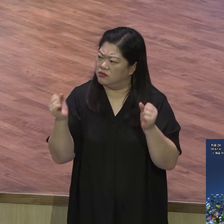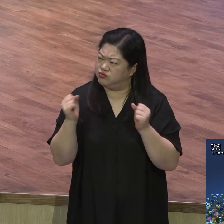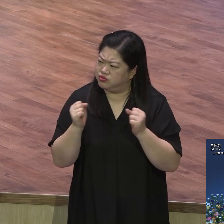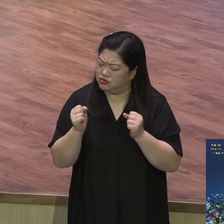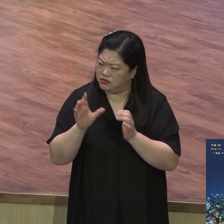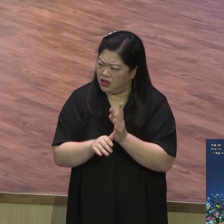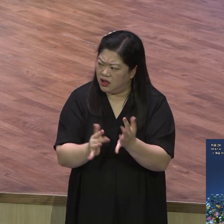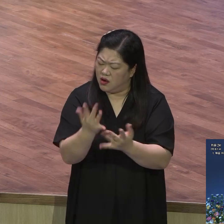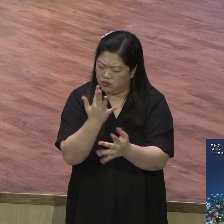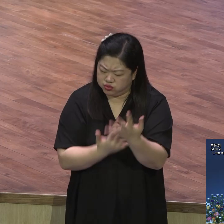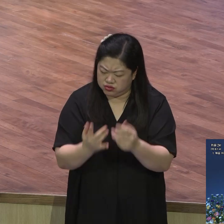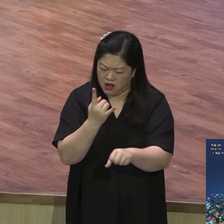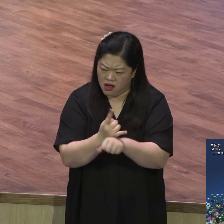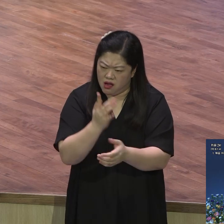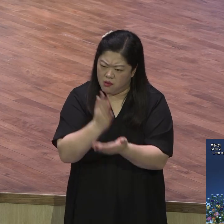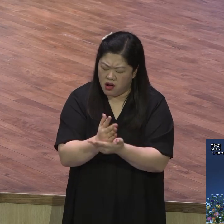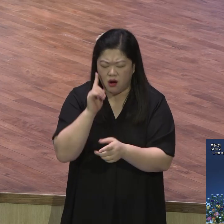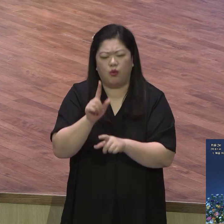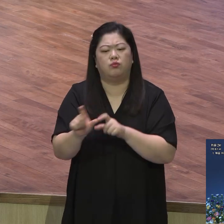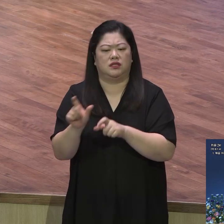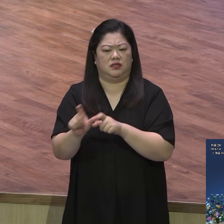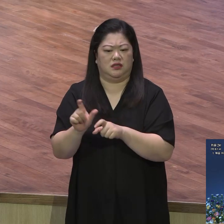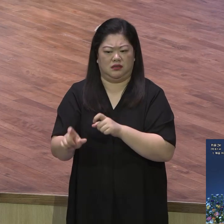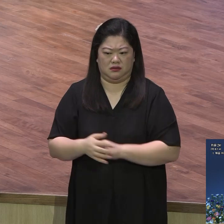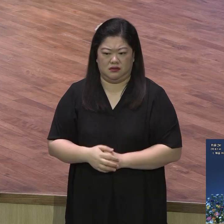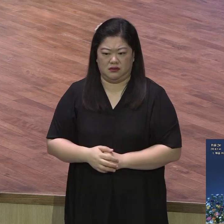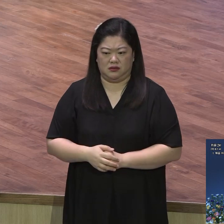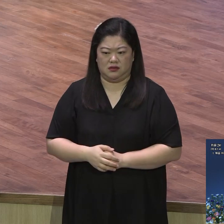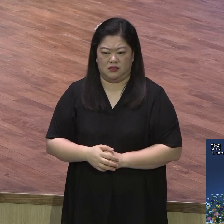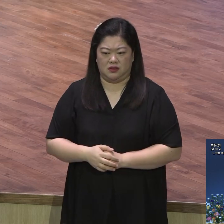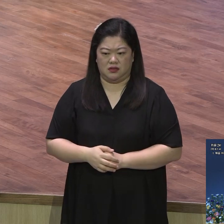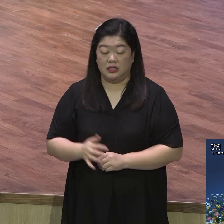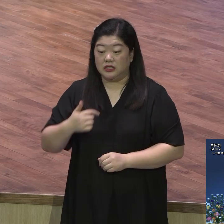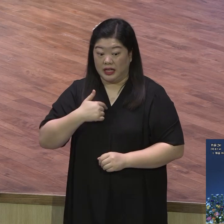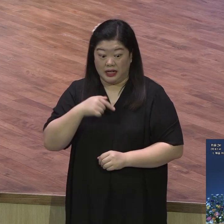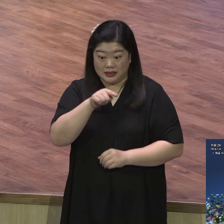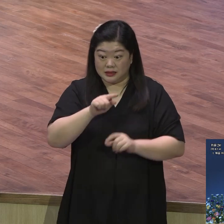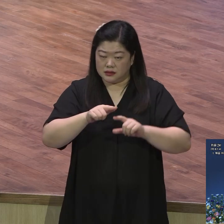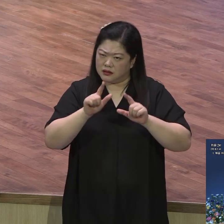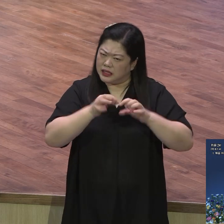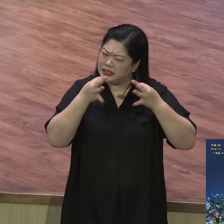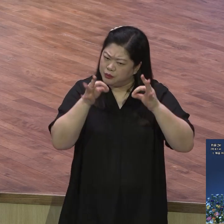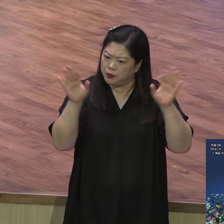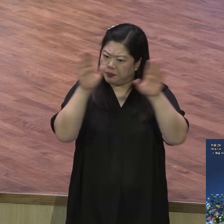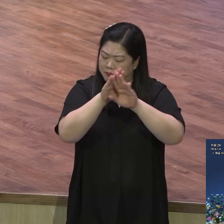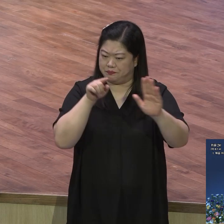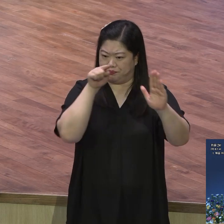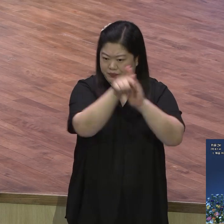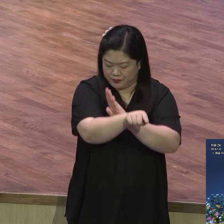월요일 저녁부터 금요일 새벽까지 하루에 세 번씩 계속 집회를 하면서 같이 먹고 자고 했는데